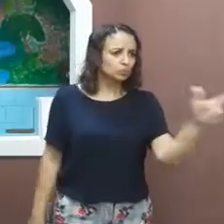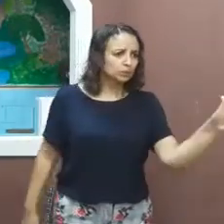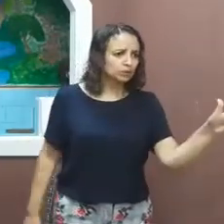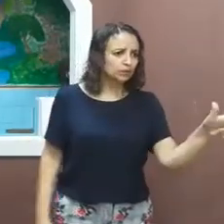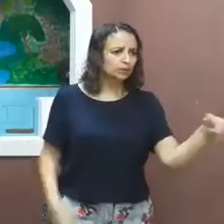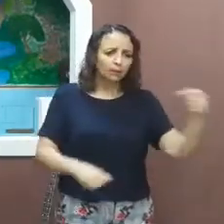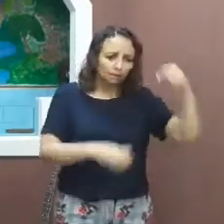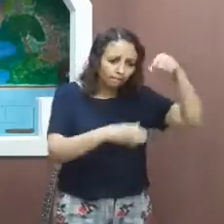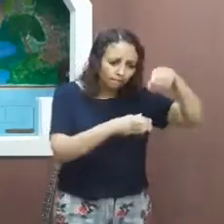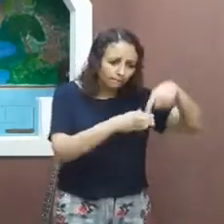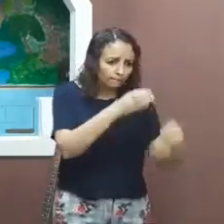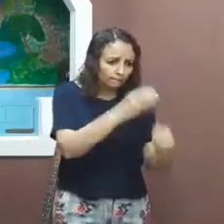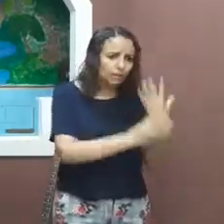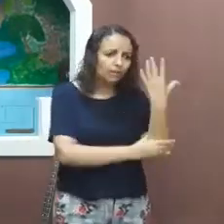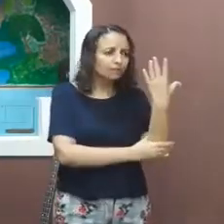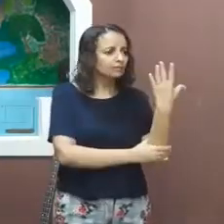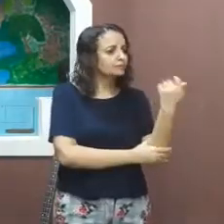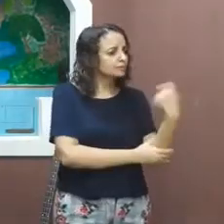ajuda a gente aí.